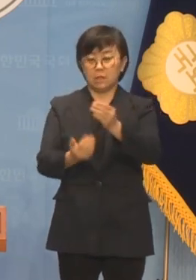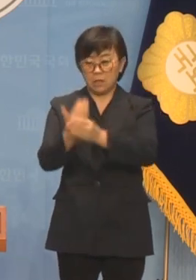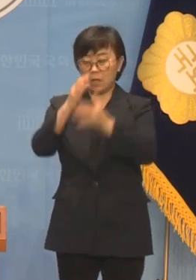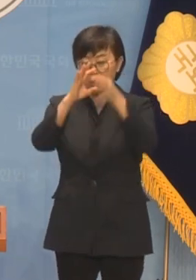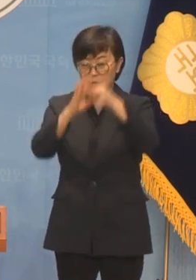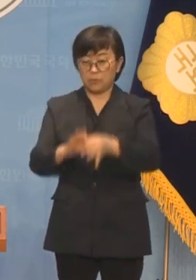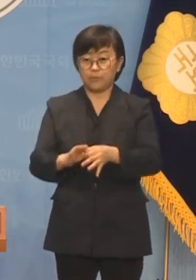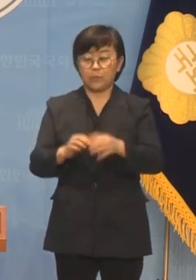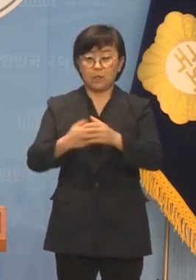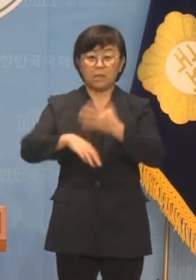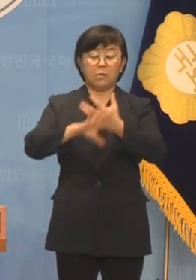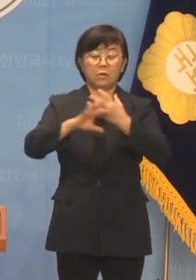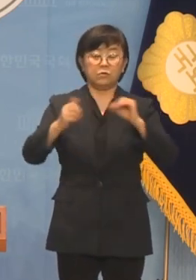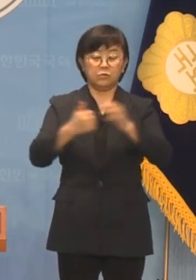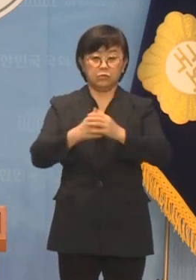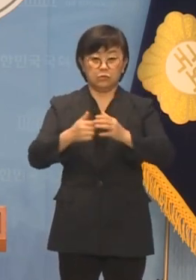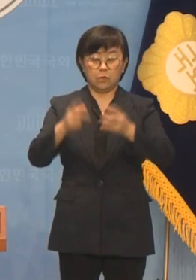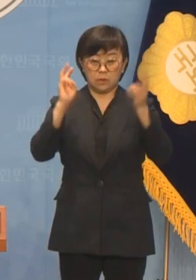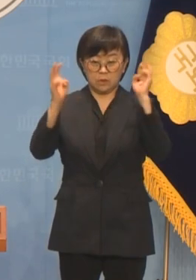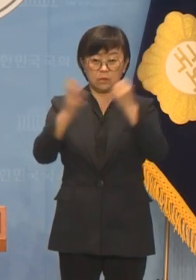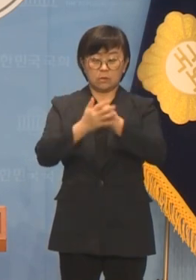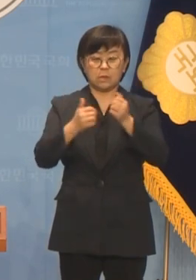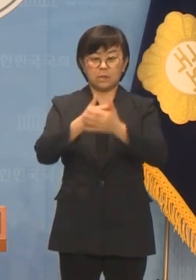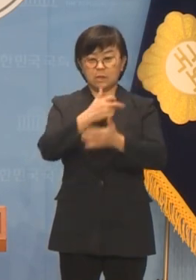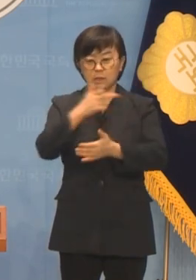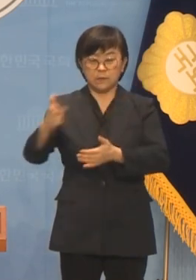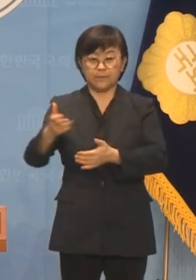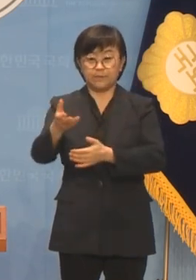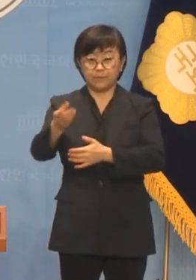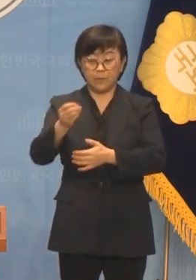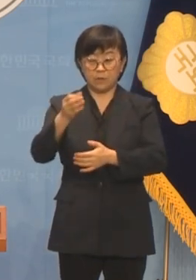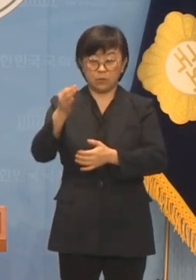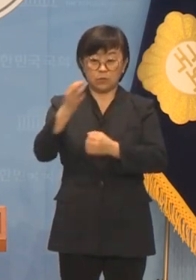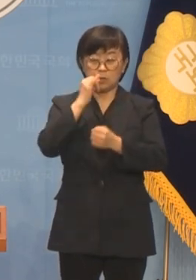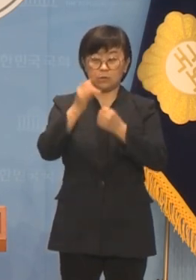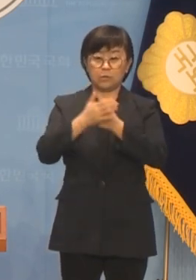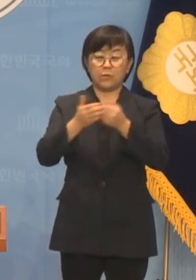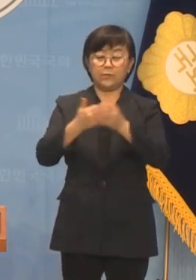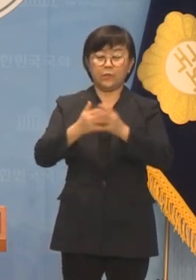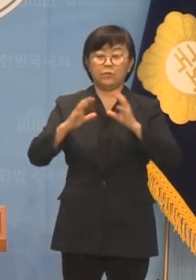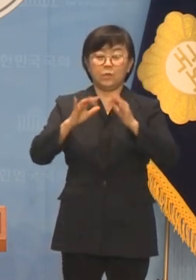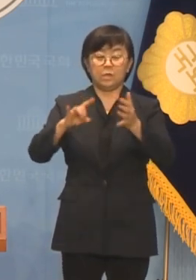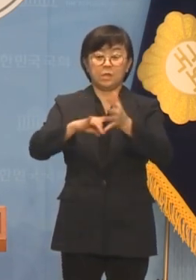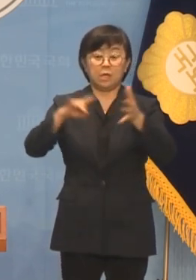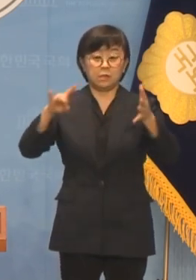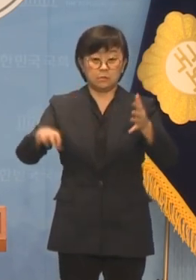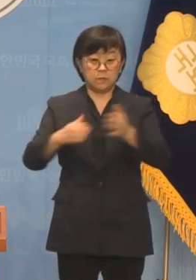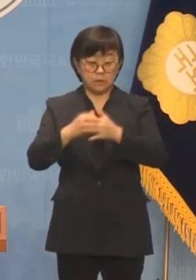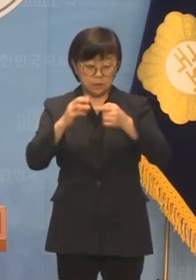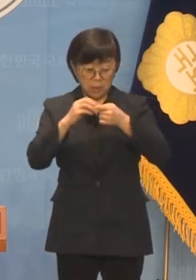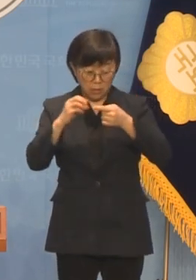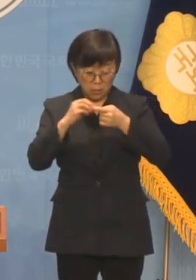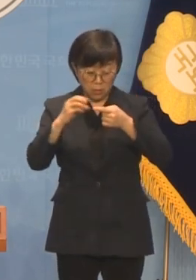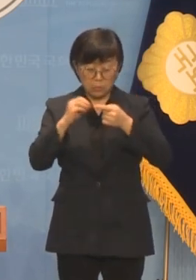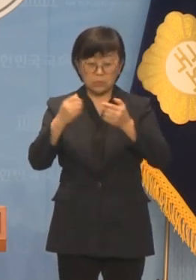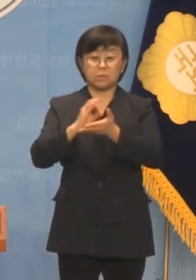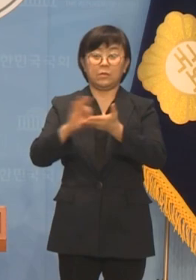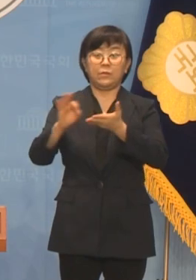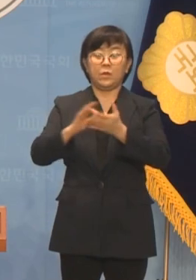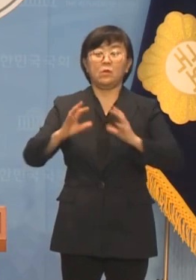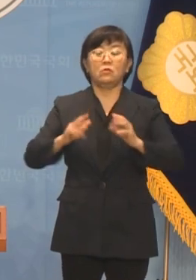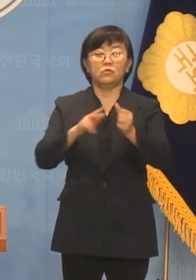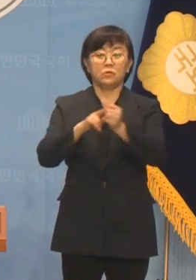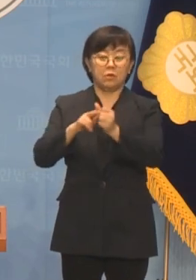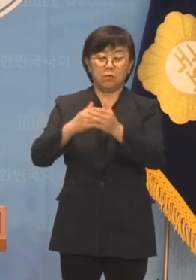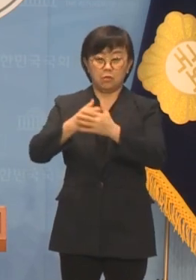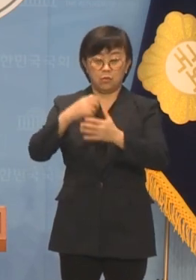초거대 외국 기업에서는 거액 임대료를 받아내고 국민 혈세를 쪼개기해서 쓰는 알뜰함으로 국정원